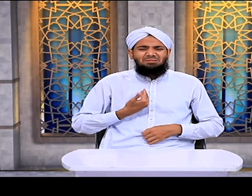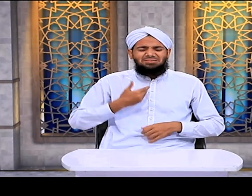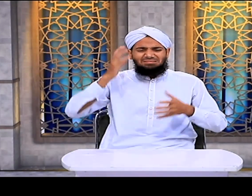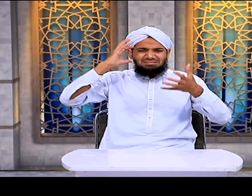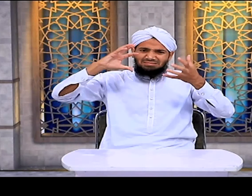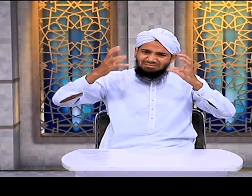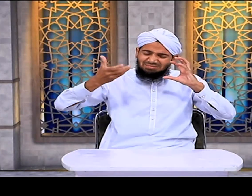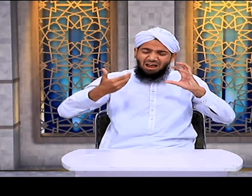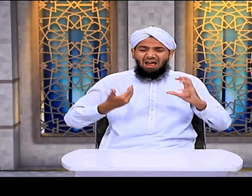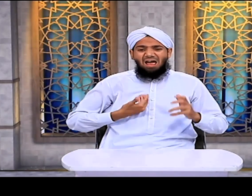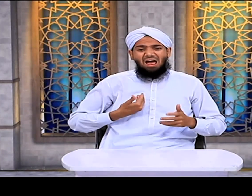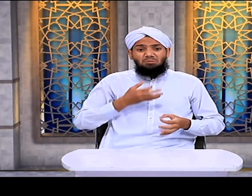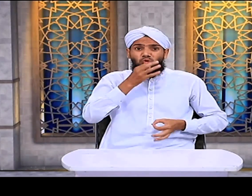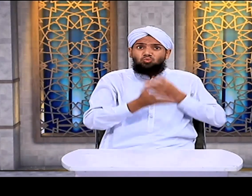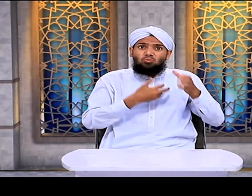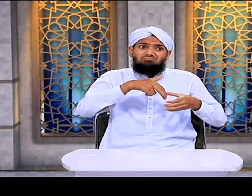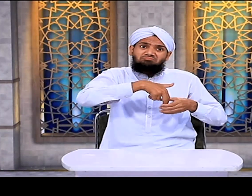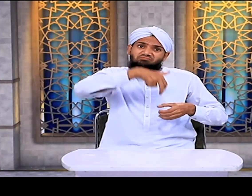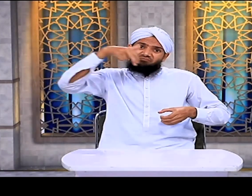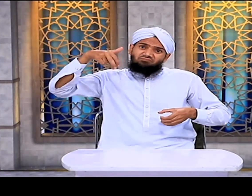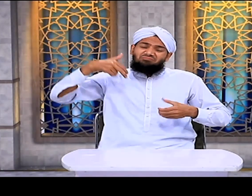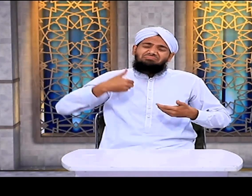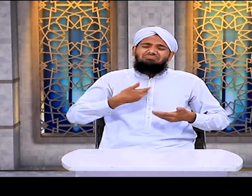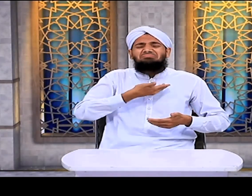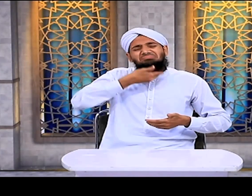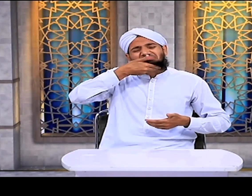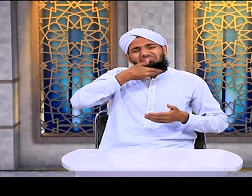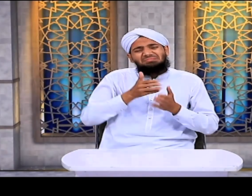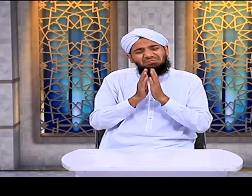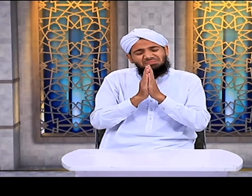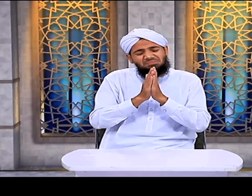ہم کو دوزخ سے نکال دے۔ پھر اگر ہم ویسے ہی کریں تو ہم